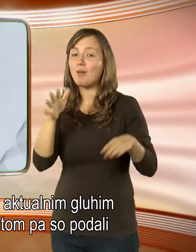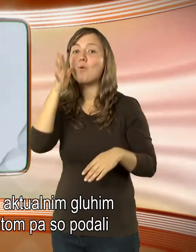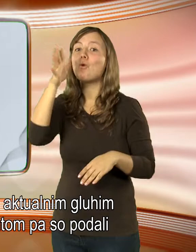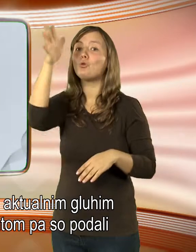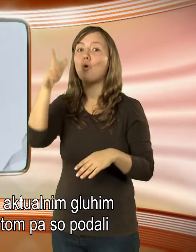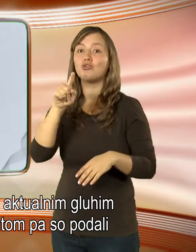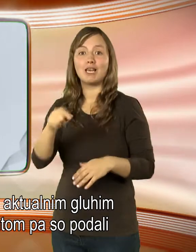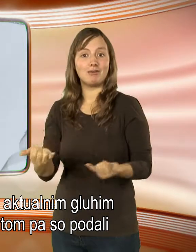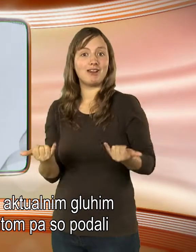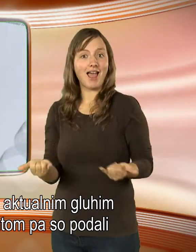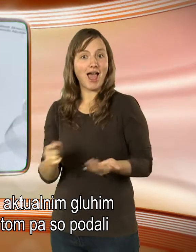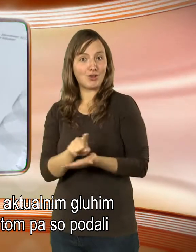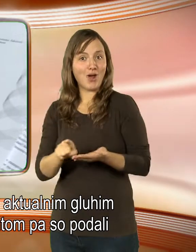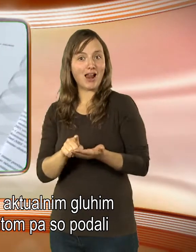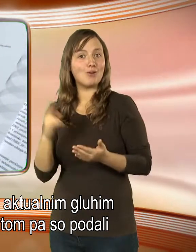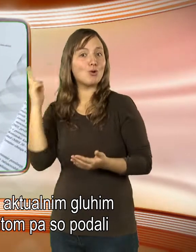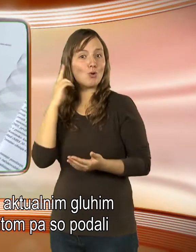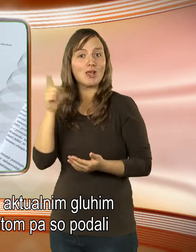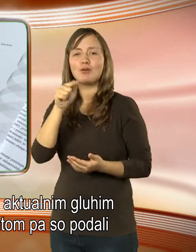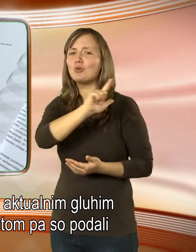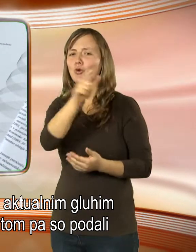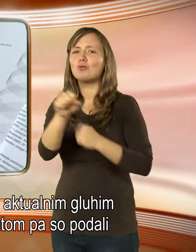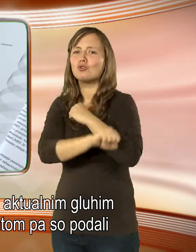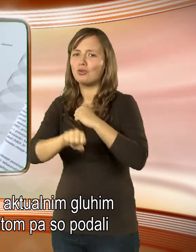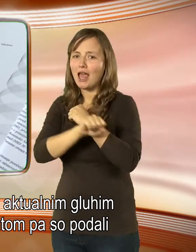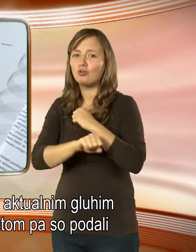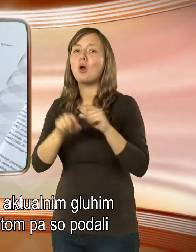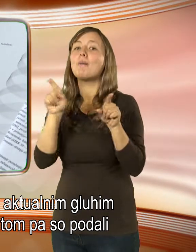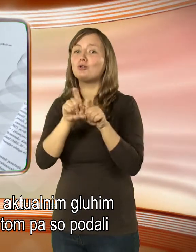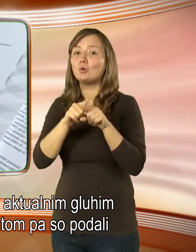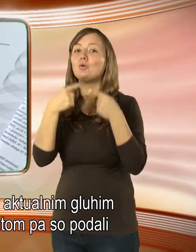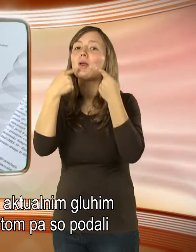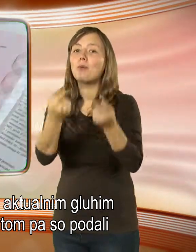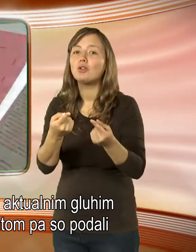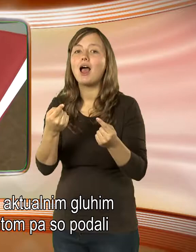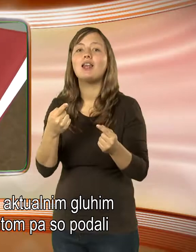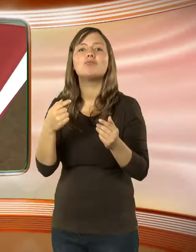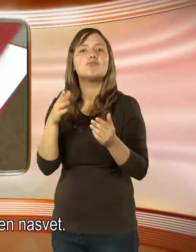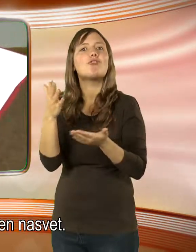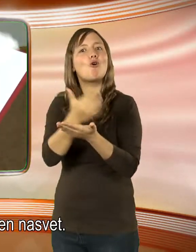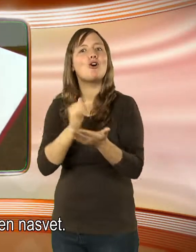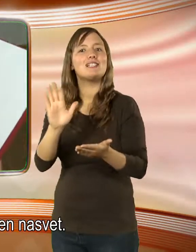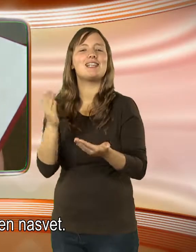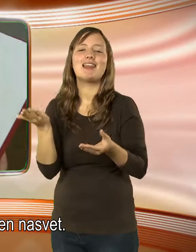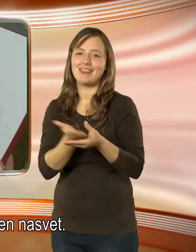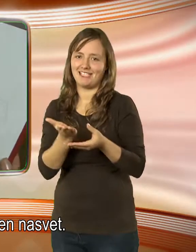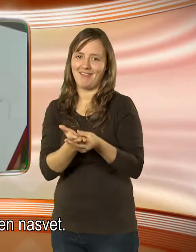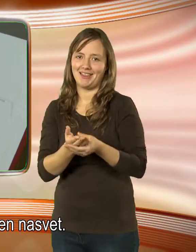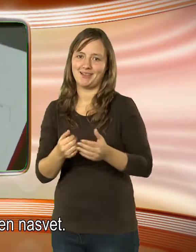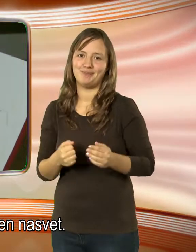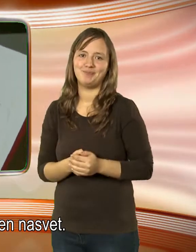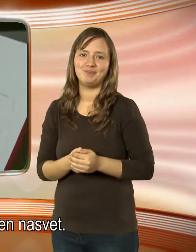Vsem bodočim in aktualnim gluhim in drugim študentom pa so podali tudi koristen nasvet.